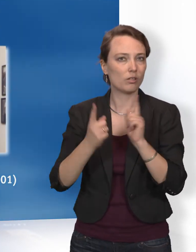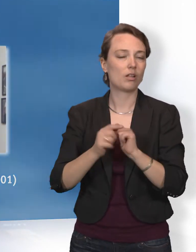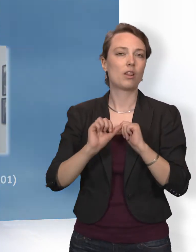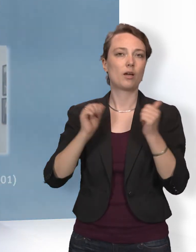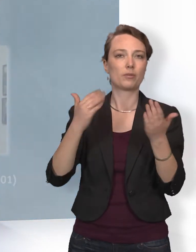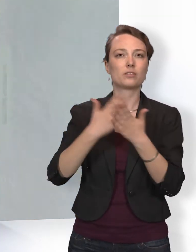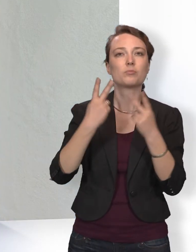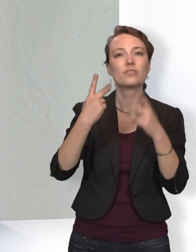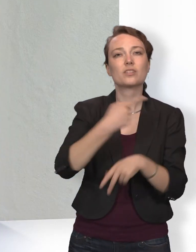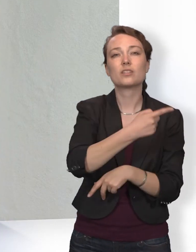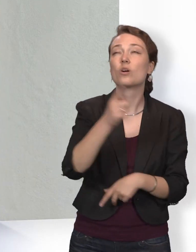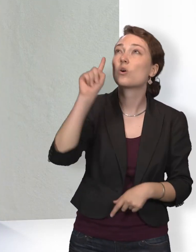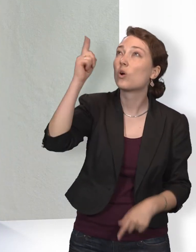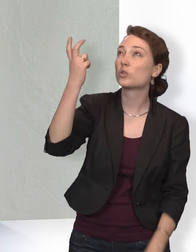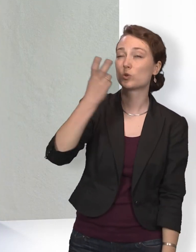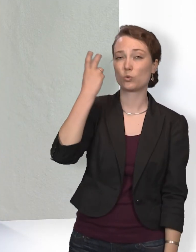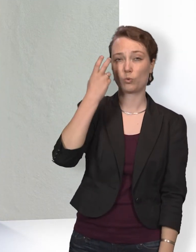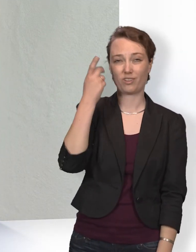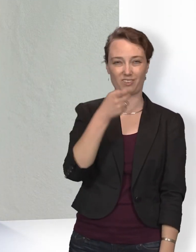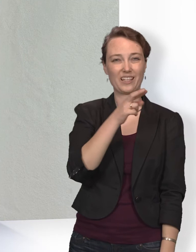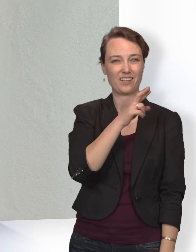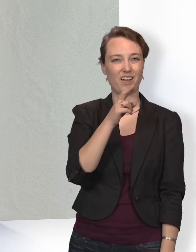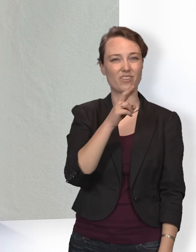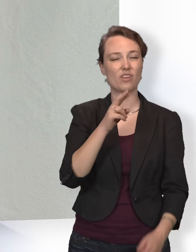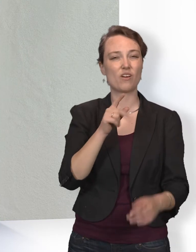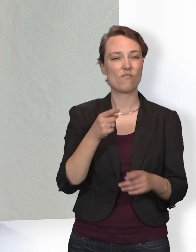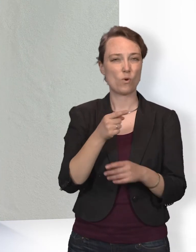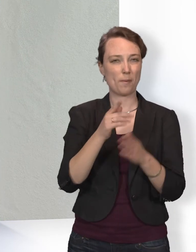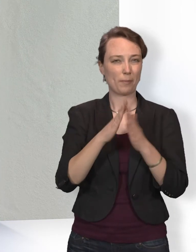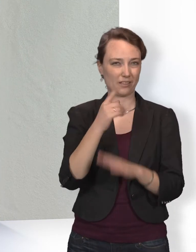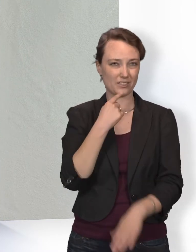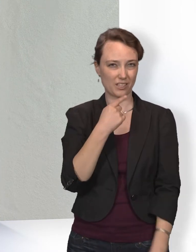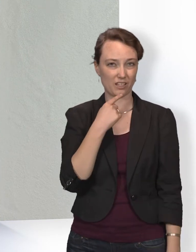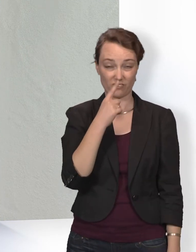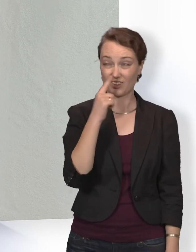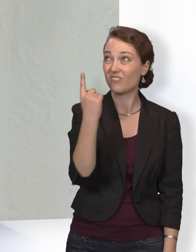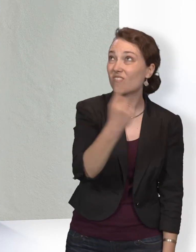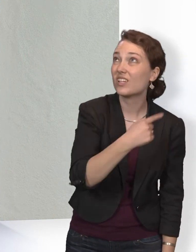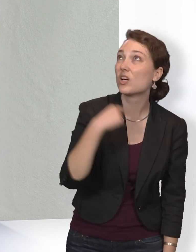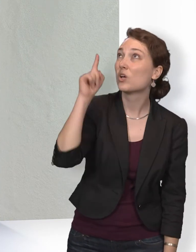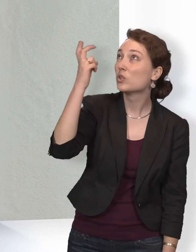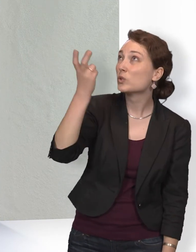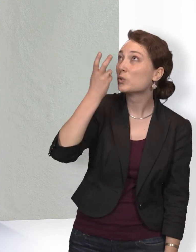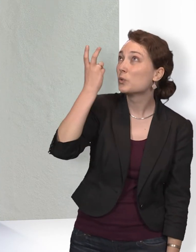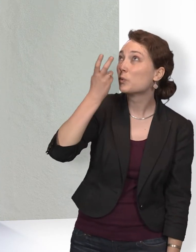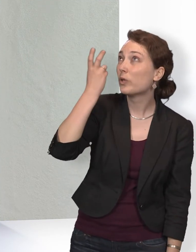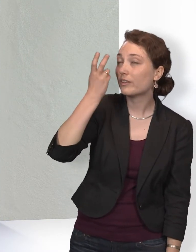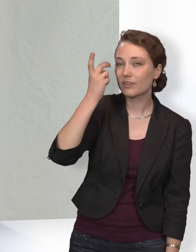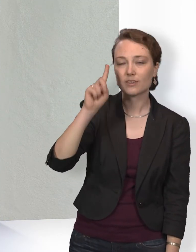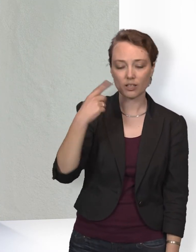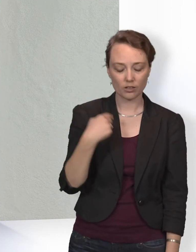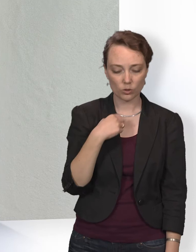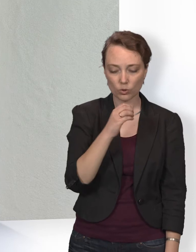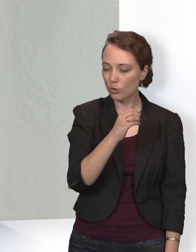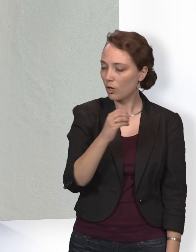Gott, sagt Richard Wurmbrand. Und wenn wir Gott suchen, dann entdecken wir neben all den Nullen auch